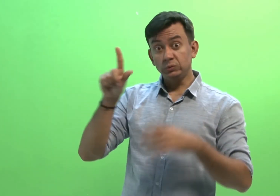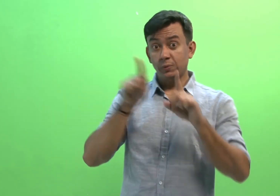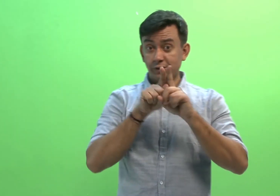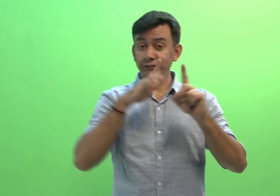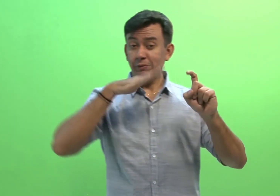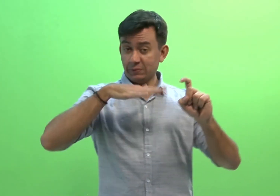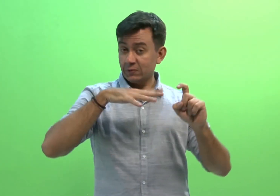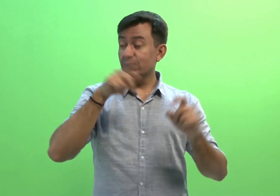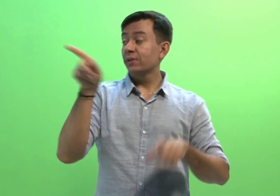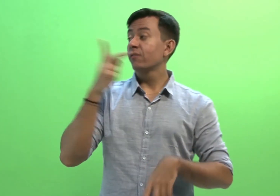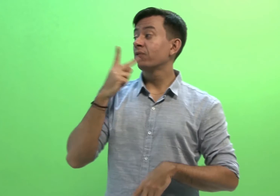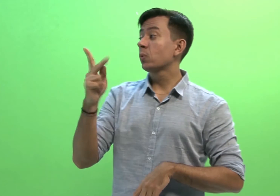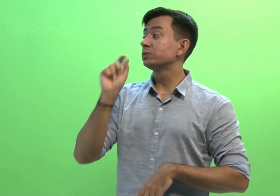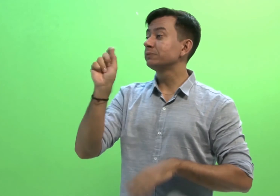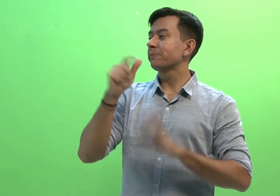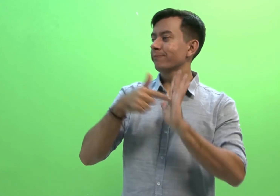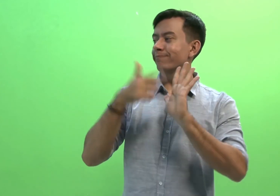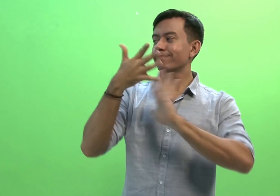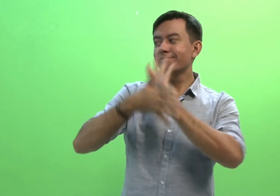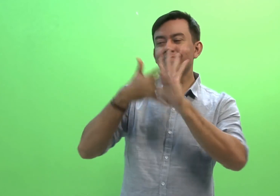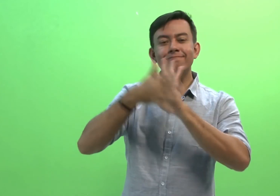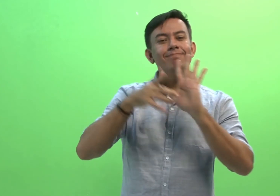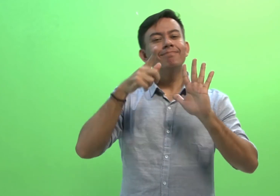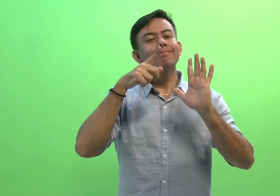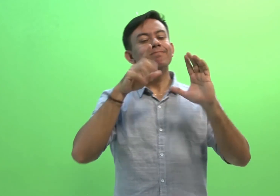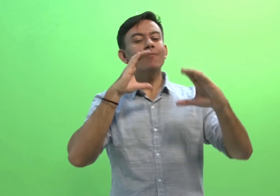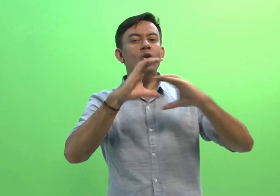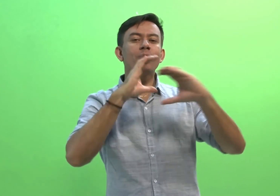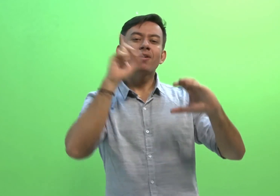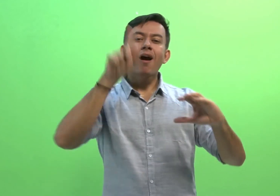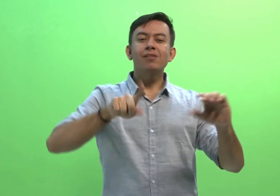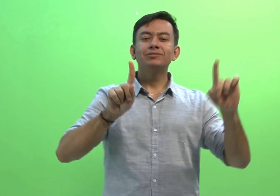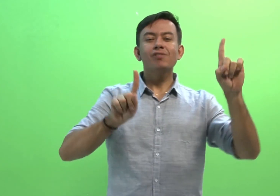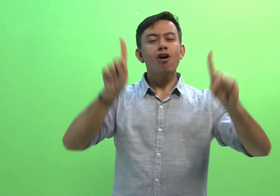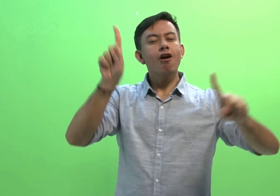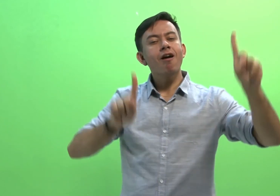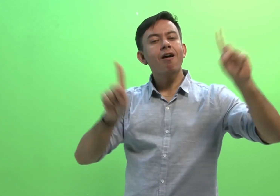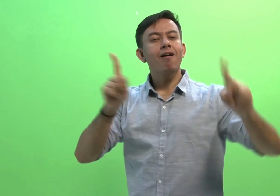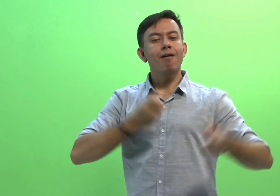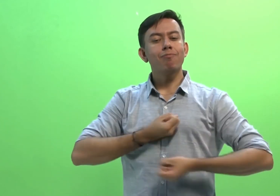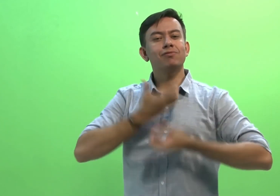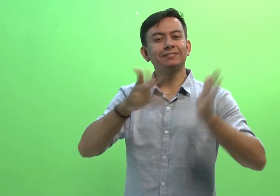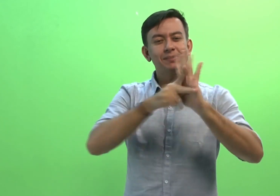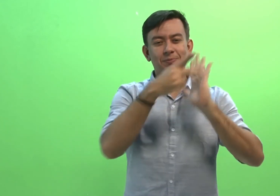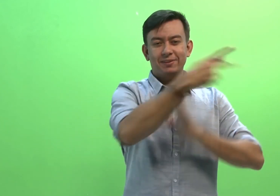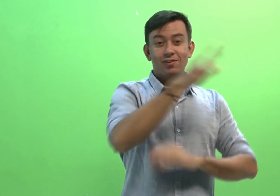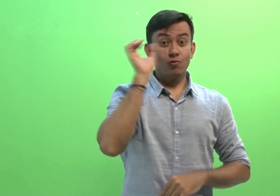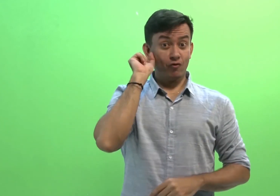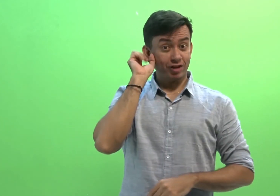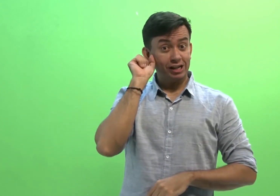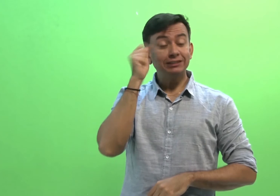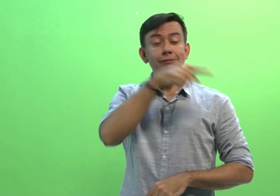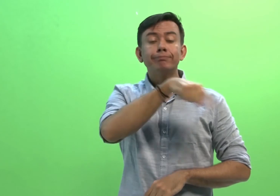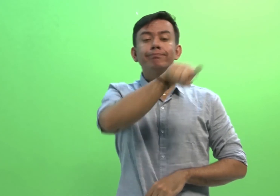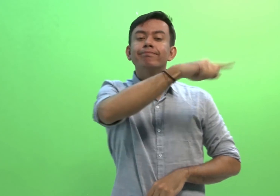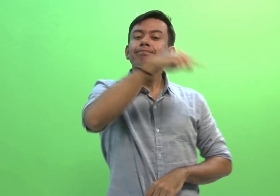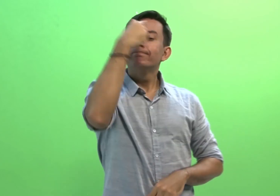Um outro mito é dizer que a língua de sinais ela é uma comunicação gestual, uma língua que é dependente da